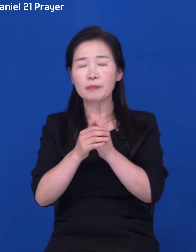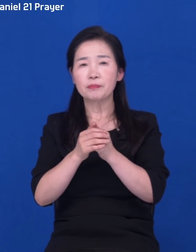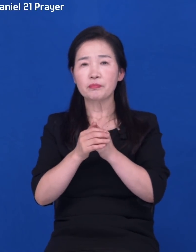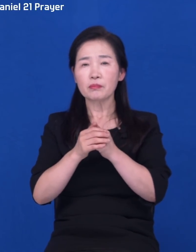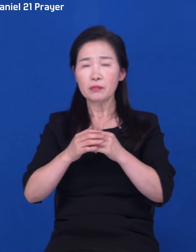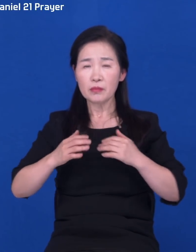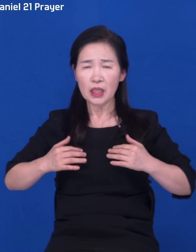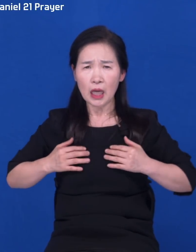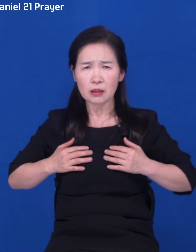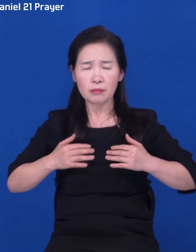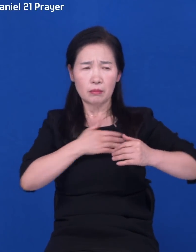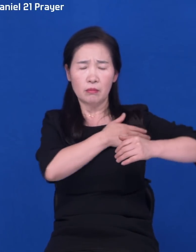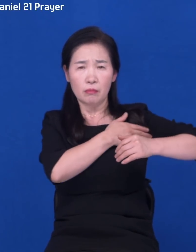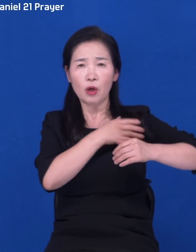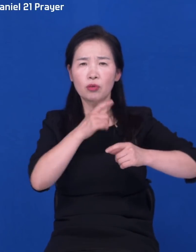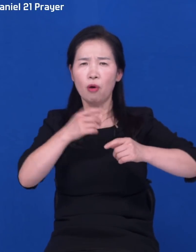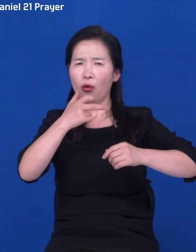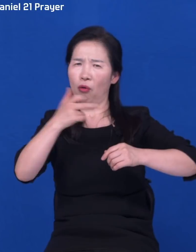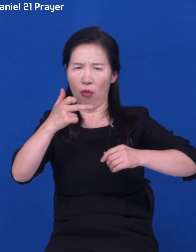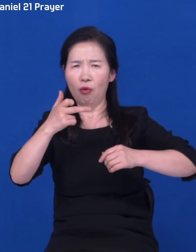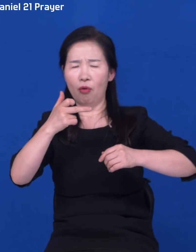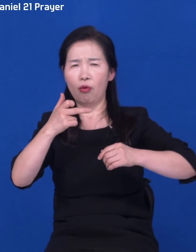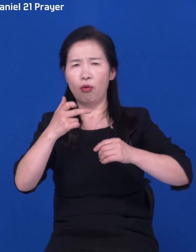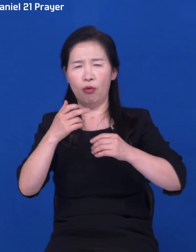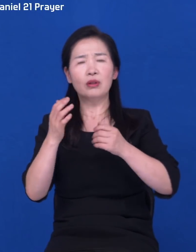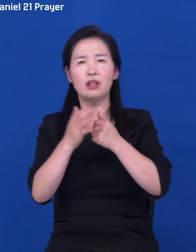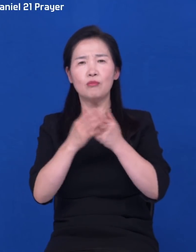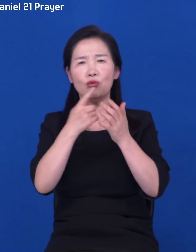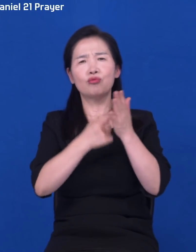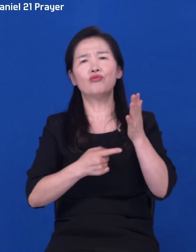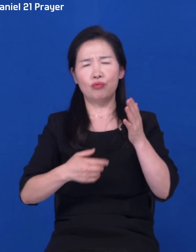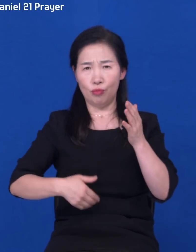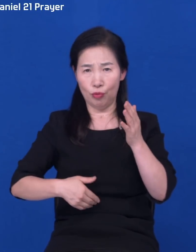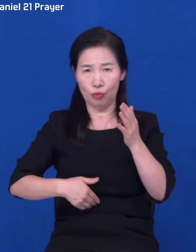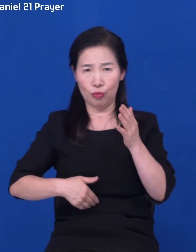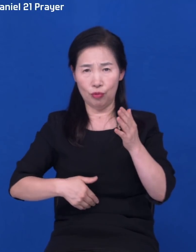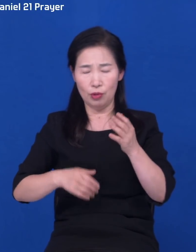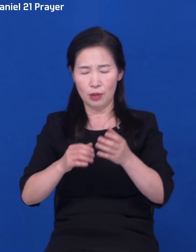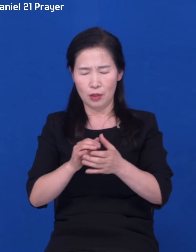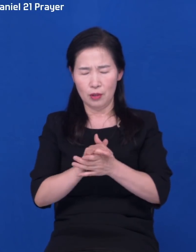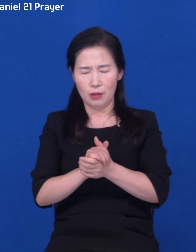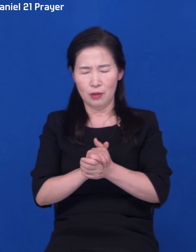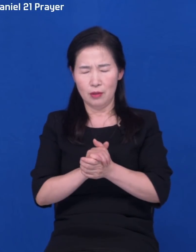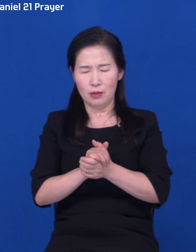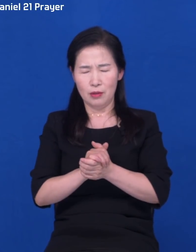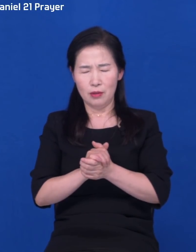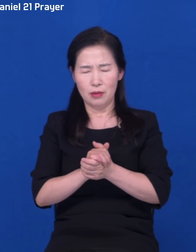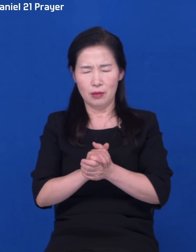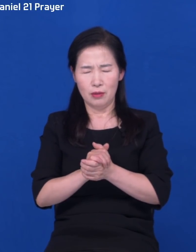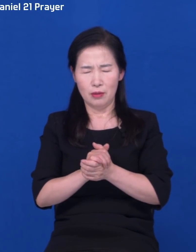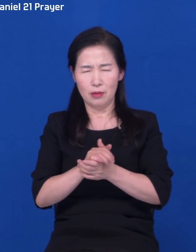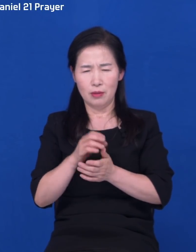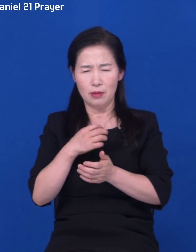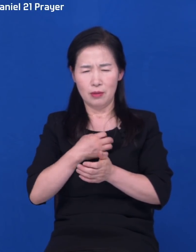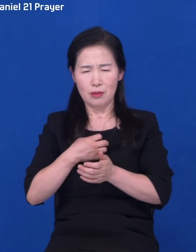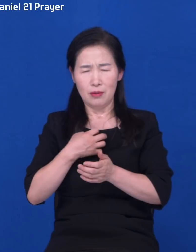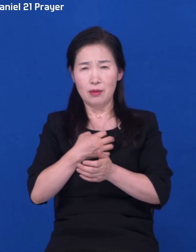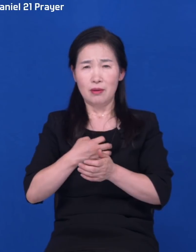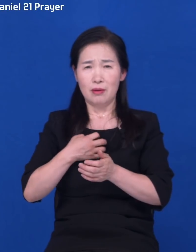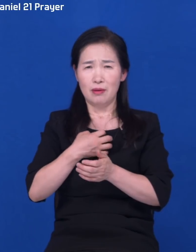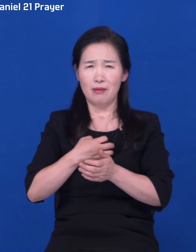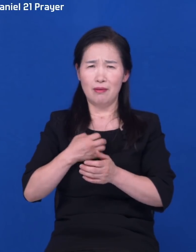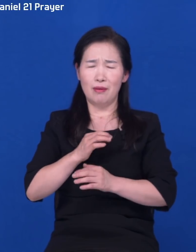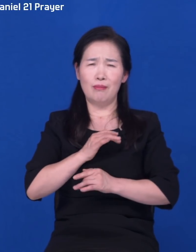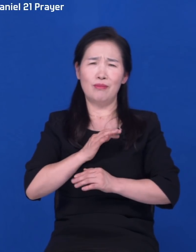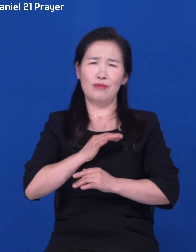커진 상태로. 그래서 수술해야 된다 그러는데, 그때 제가 다시 공포에 휩싸였어요. 너무 무서운 거예요.